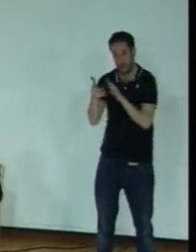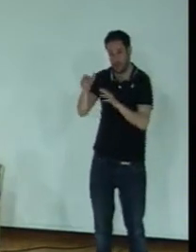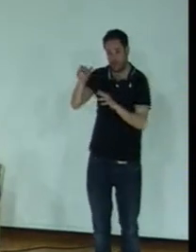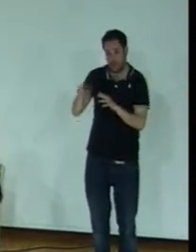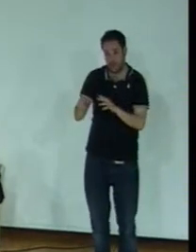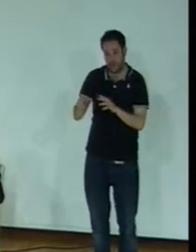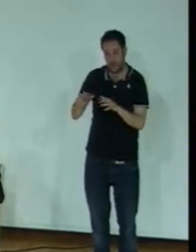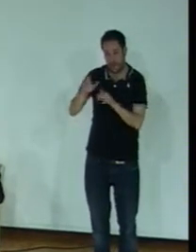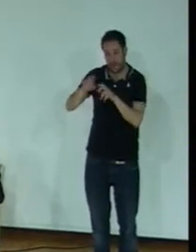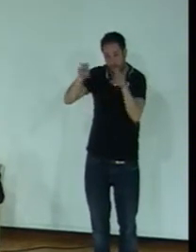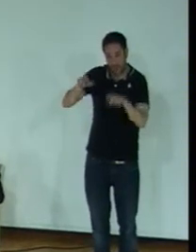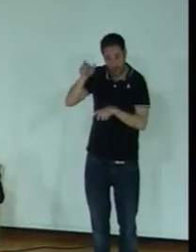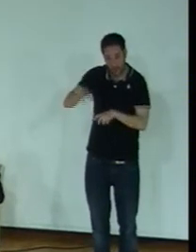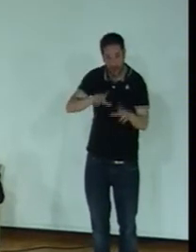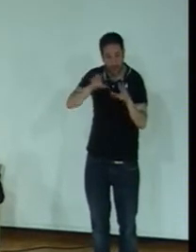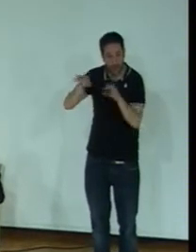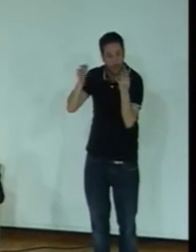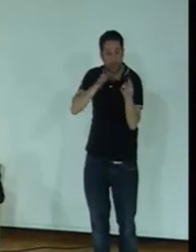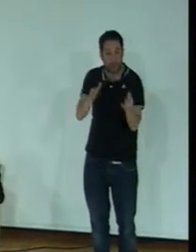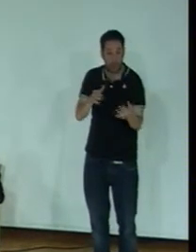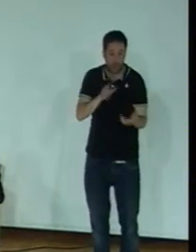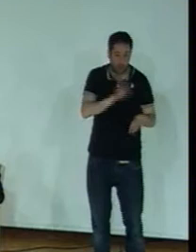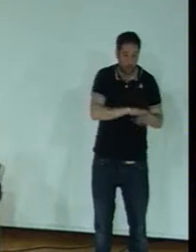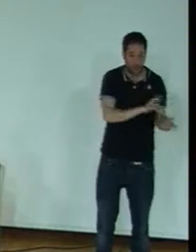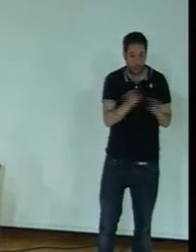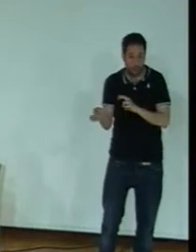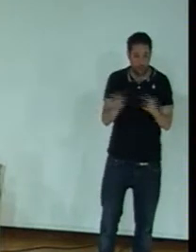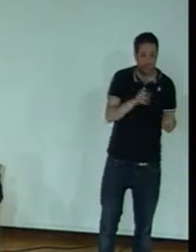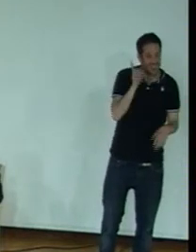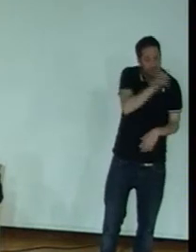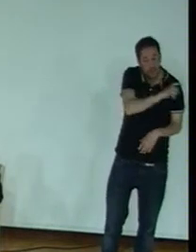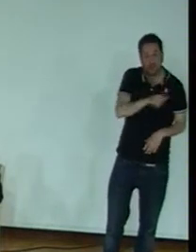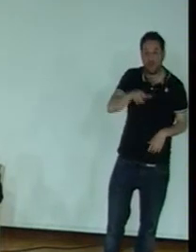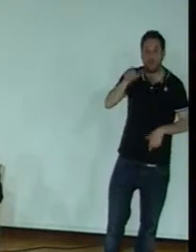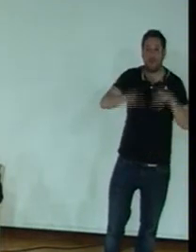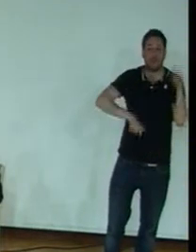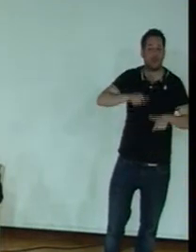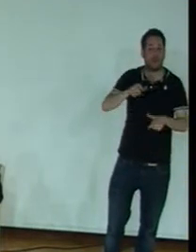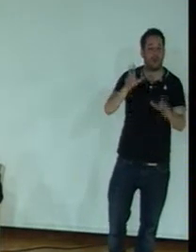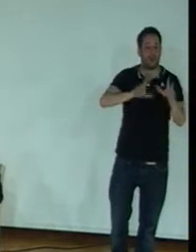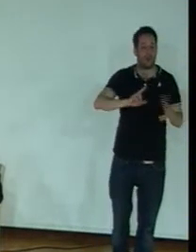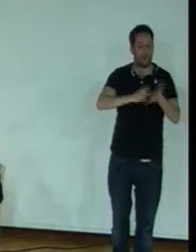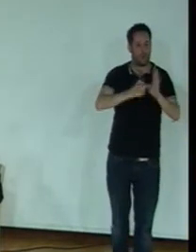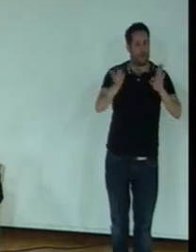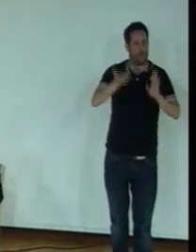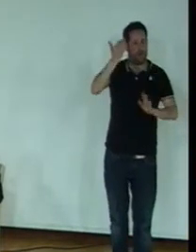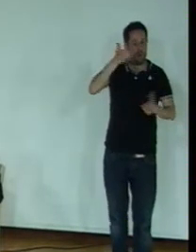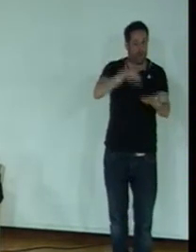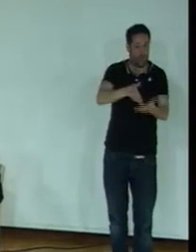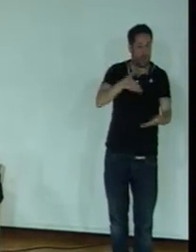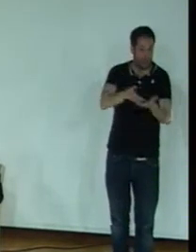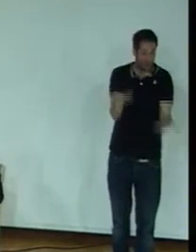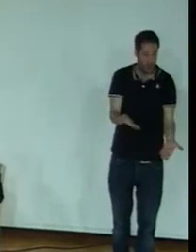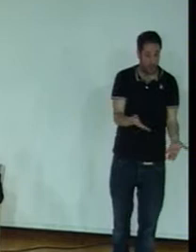retrouver l'ensemble de la fiche d'une personne. Et ça, c'est extrêmement difficile, et les plus grands techniciens en matière informatique butent souvent sur